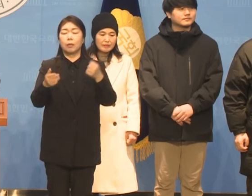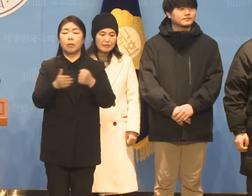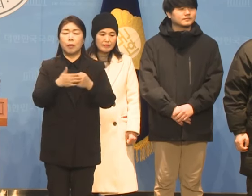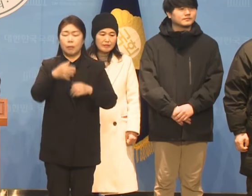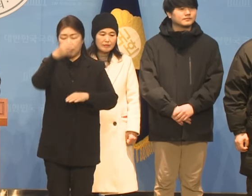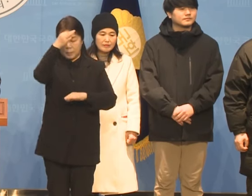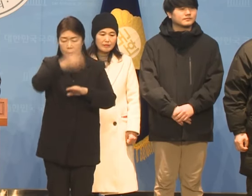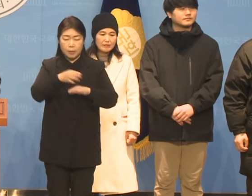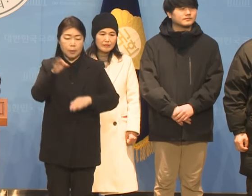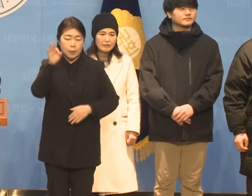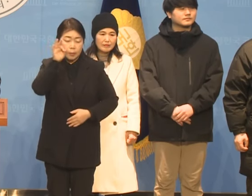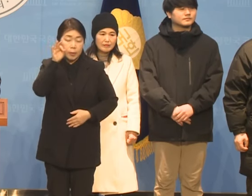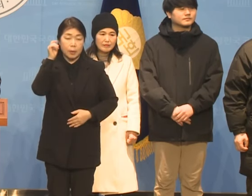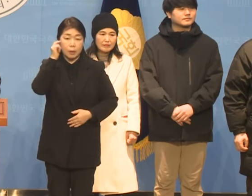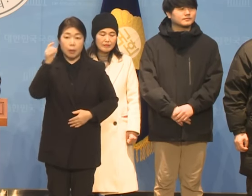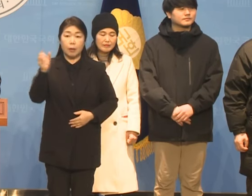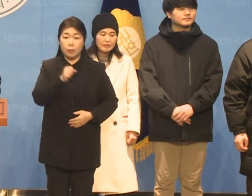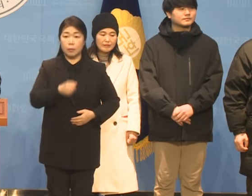부끄럽습니다.